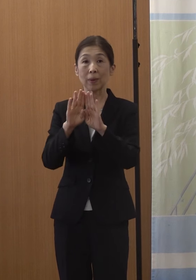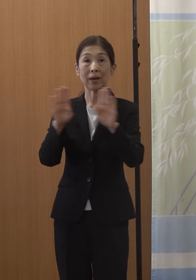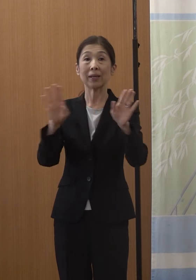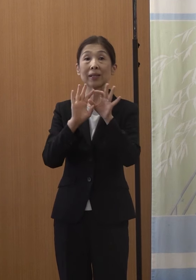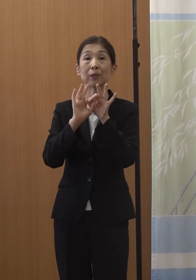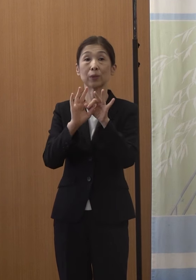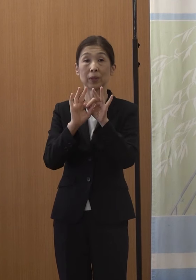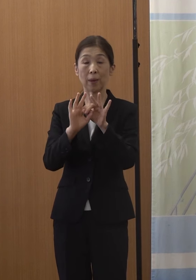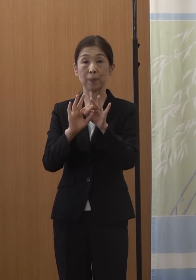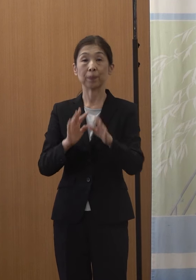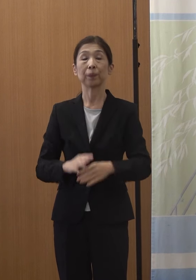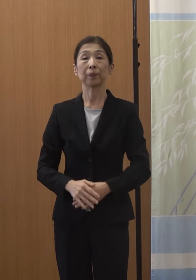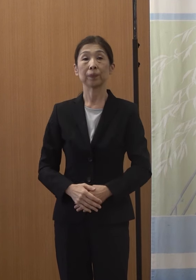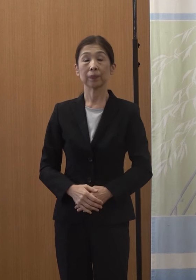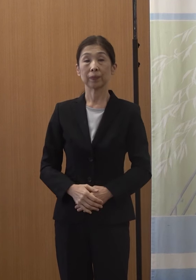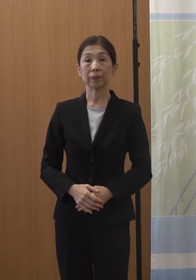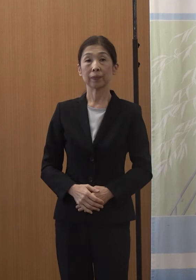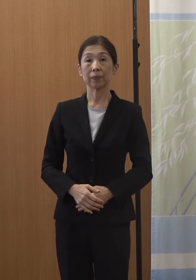覧ください。